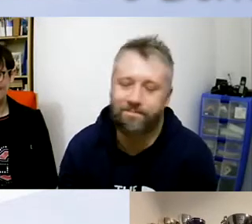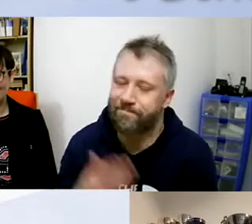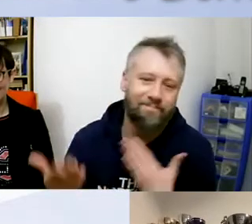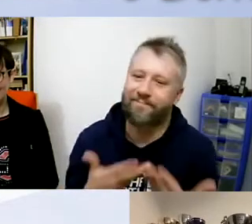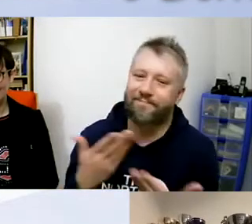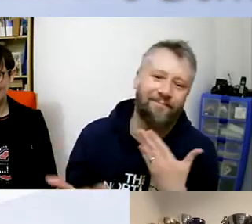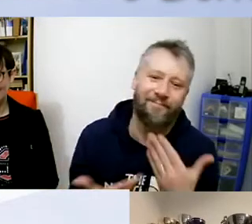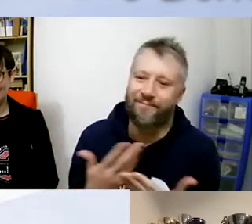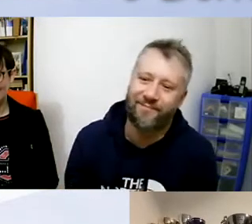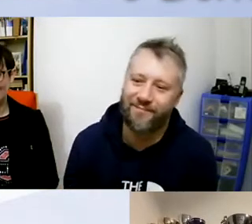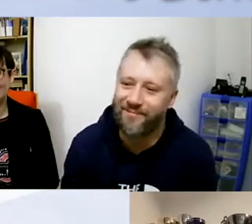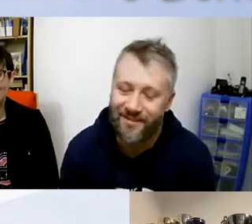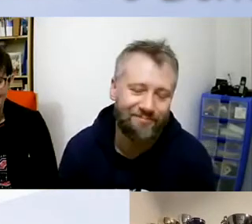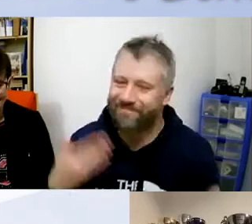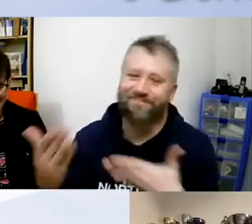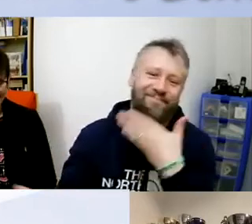forse non hai capito bene.